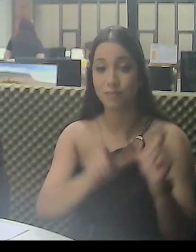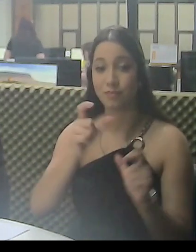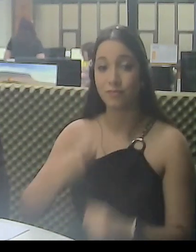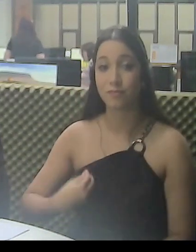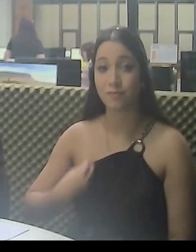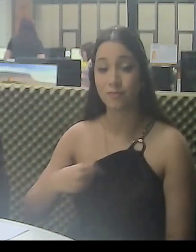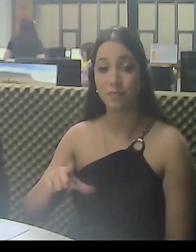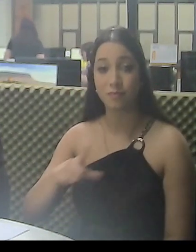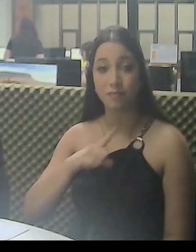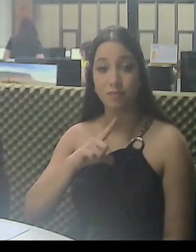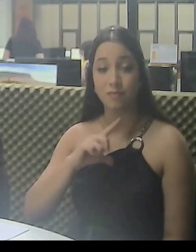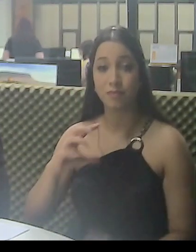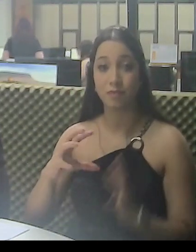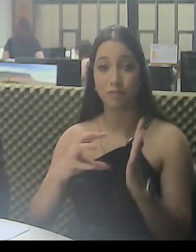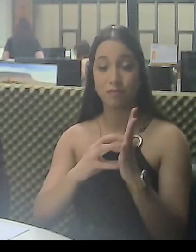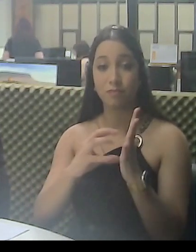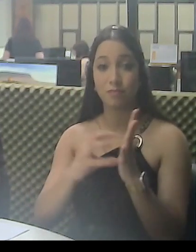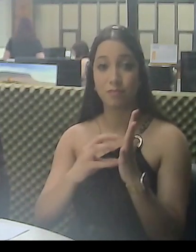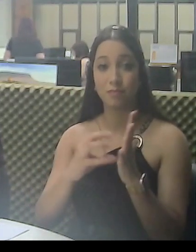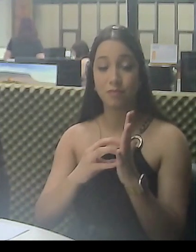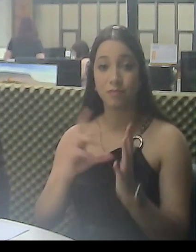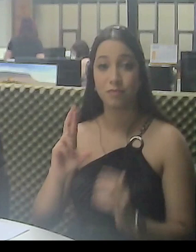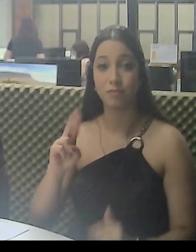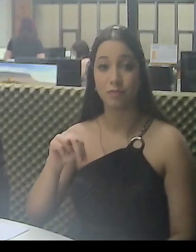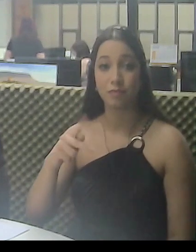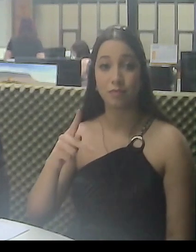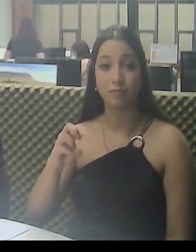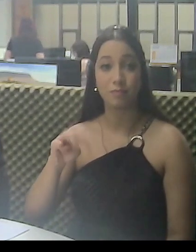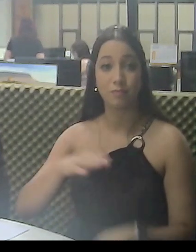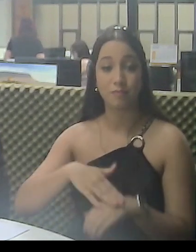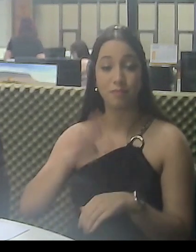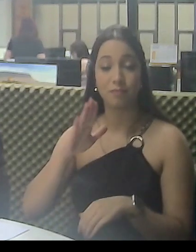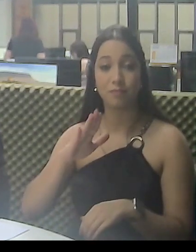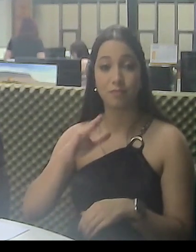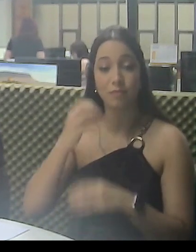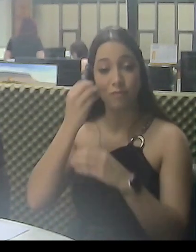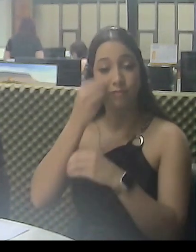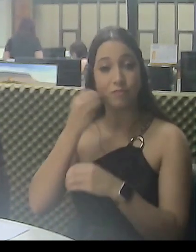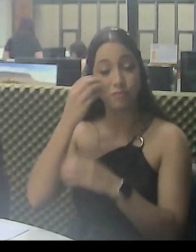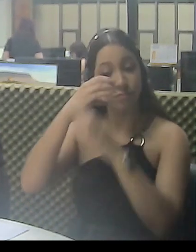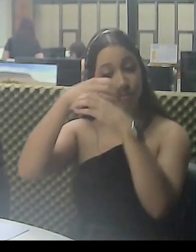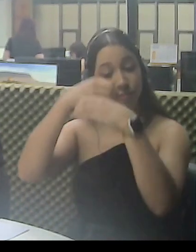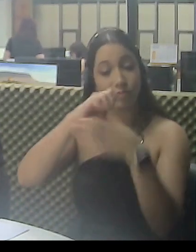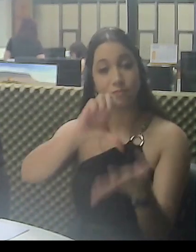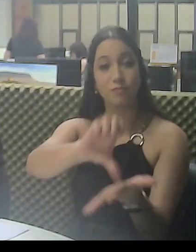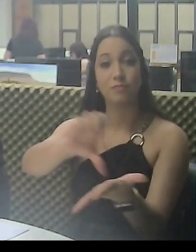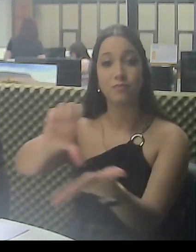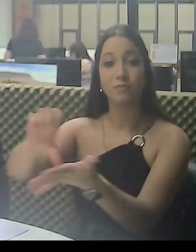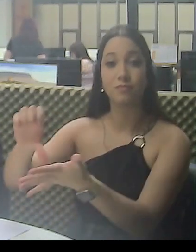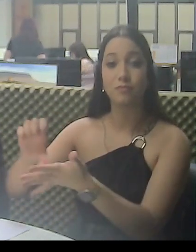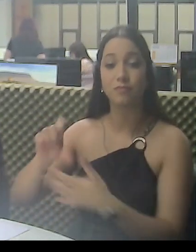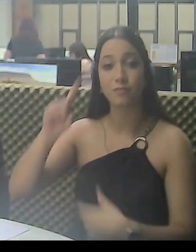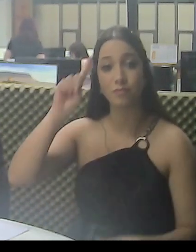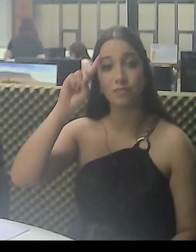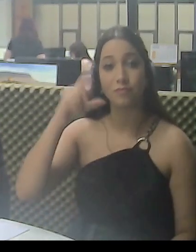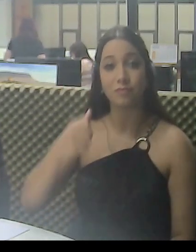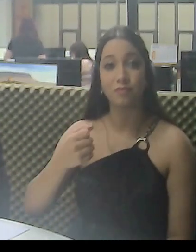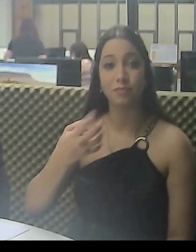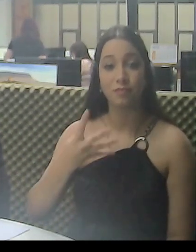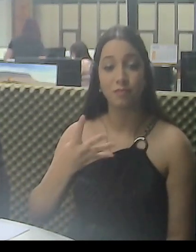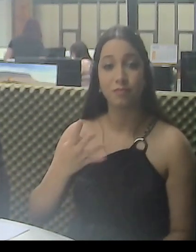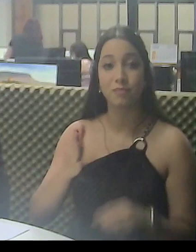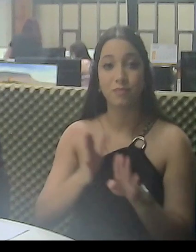com HIV-AIDS, RNP+, realizará testagens em pontos estratégicos entre os dias 14